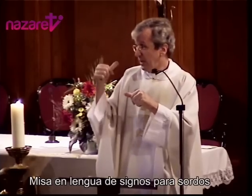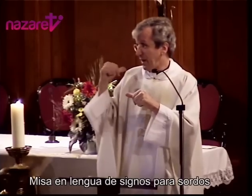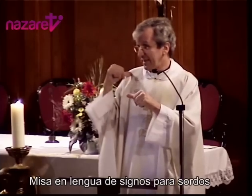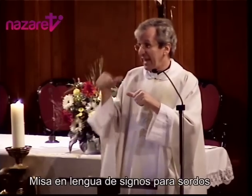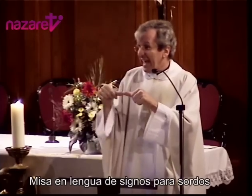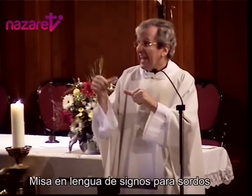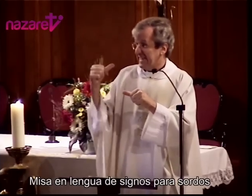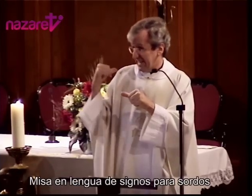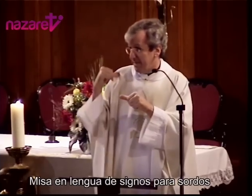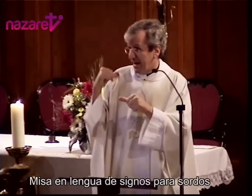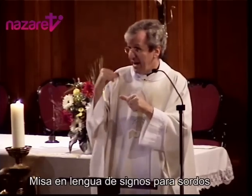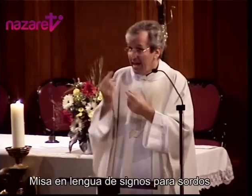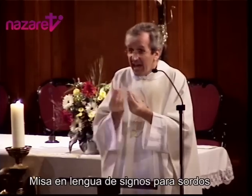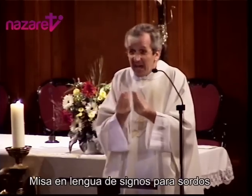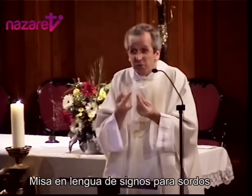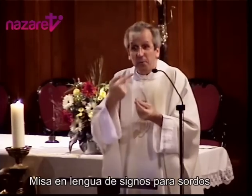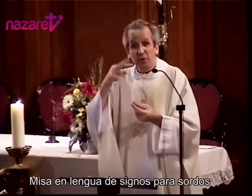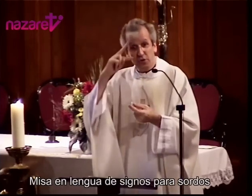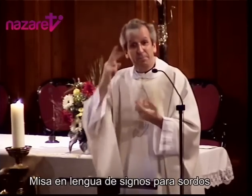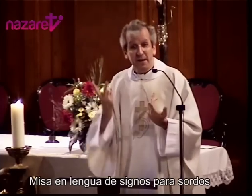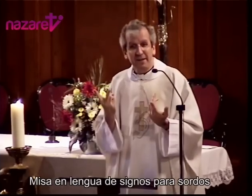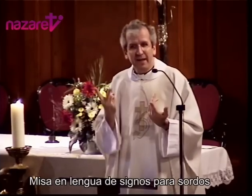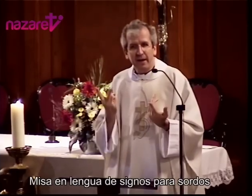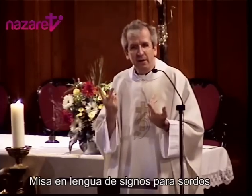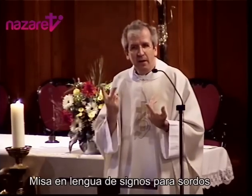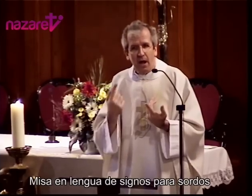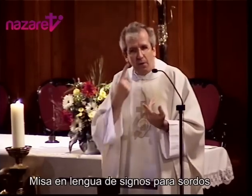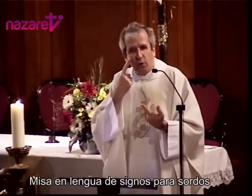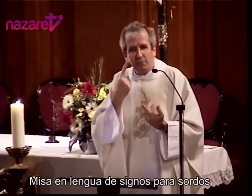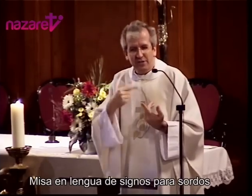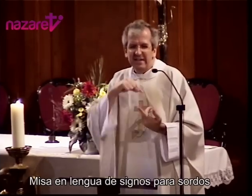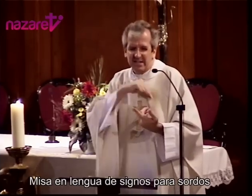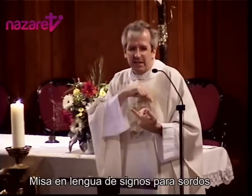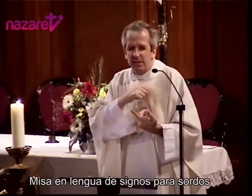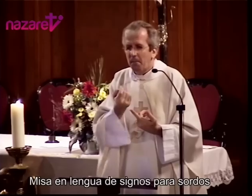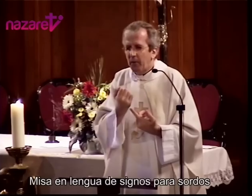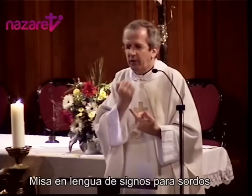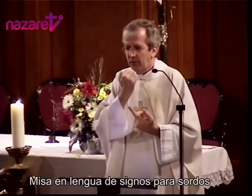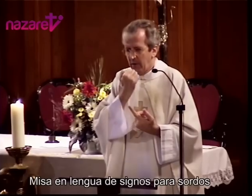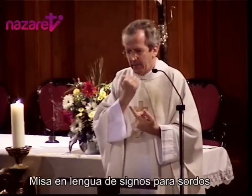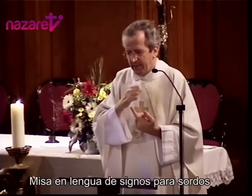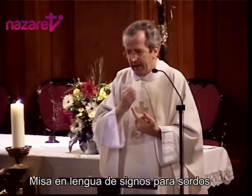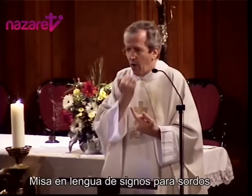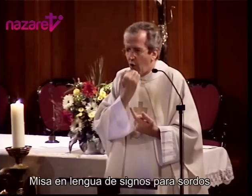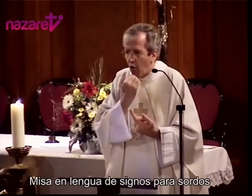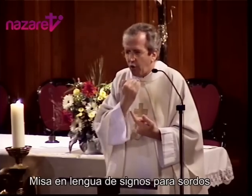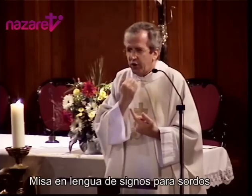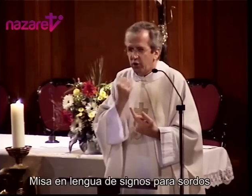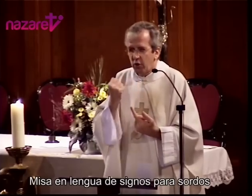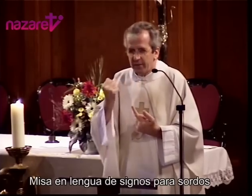durante esta semana hemos podido experimentar, a lo mejor hemos sentido un poquito de odio, de